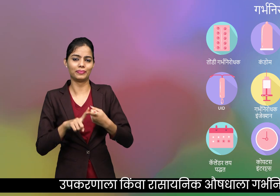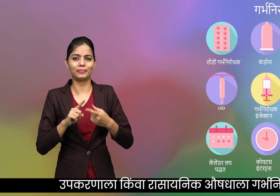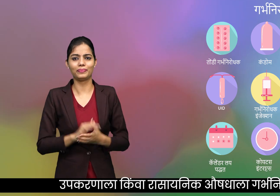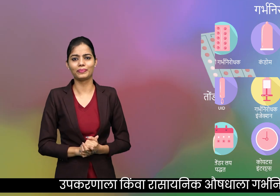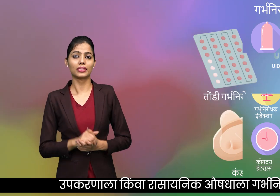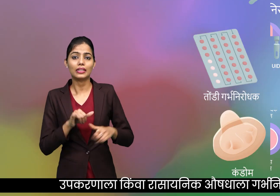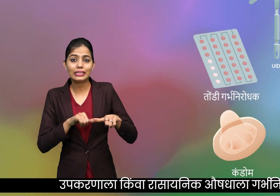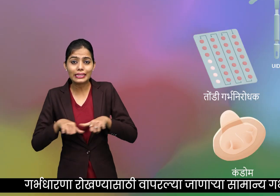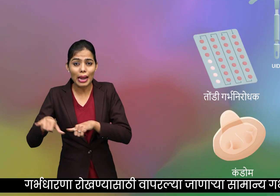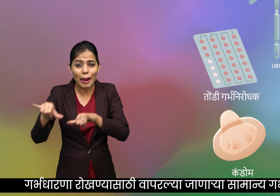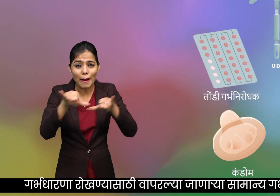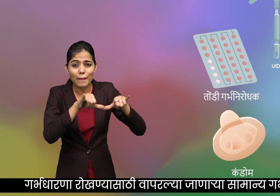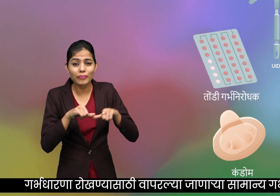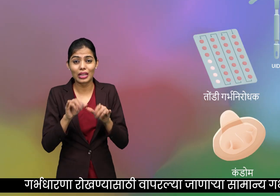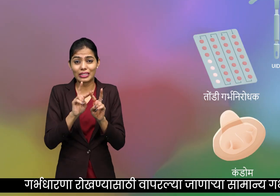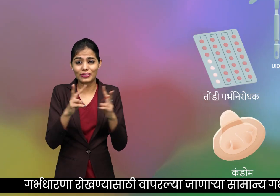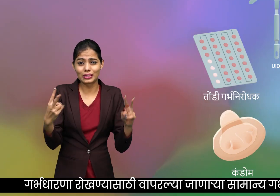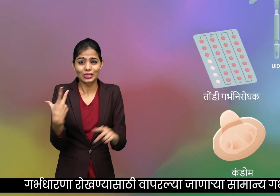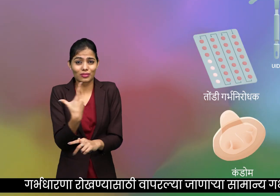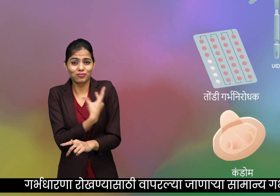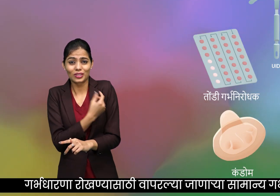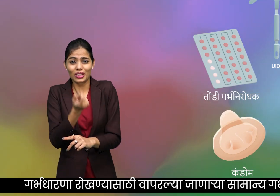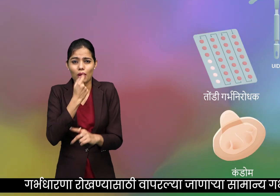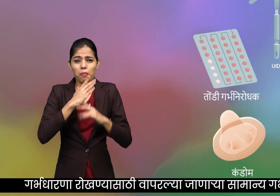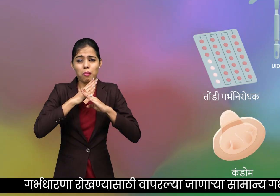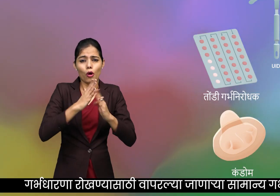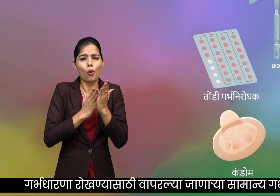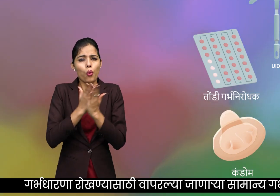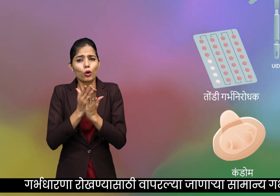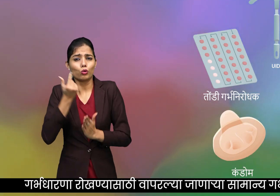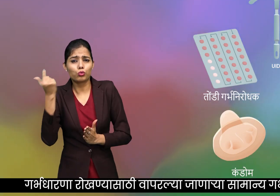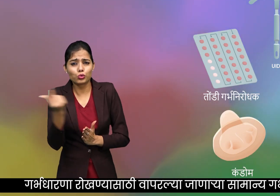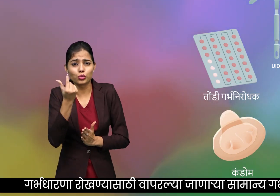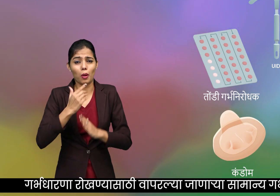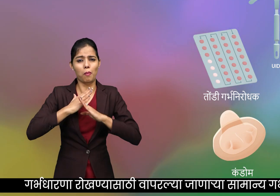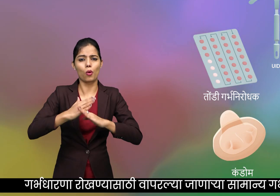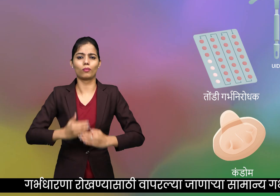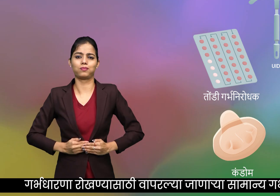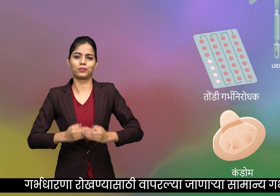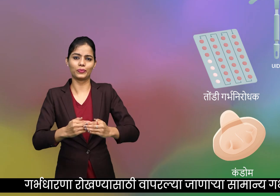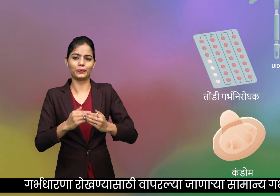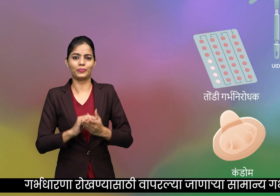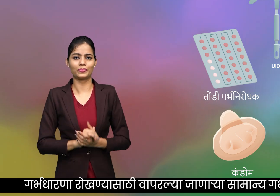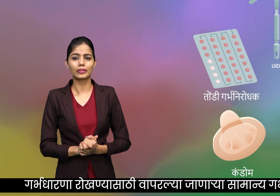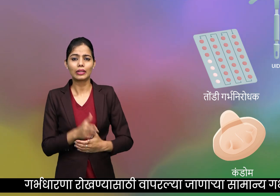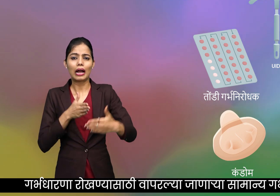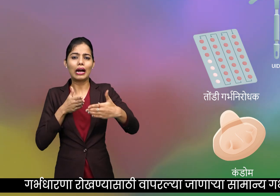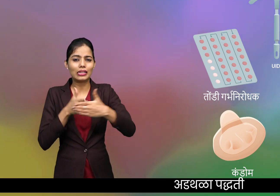गर्भनिरोधक म्हणतात. गर्भधारणा रोखण्यासाठी वापरल्या जाणाऱ्या सामान्य गर्भनिरोधक पद्धती